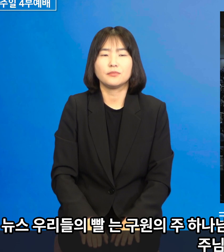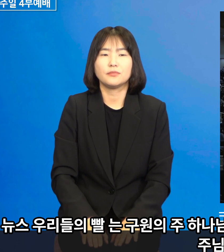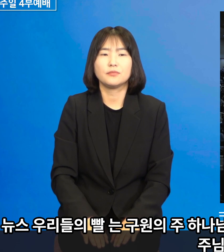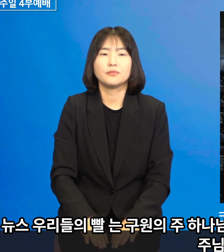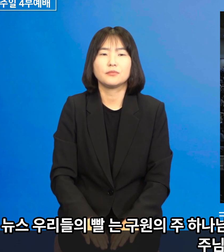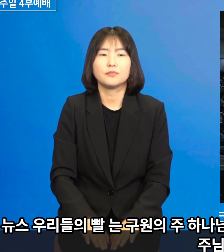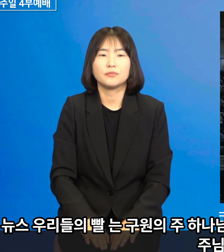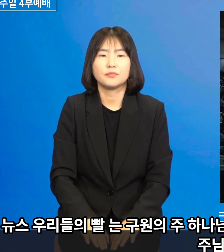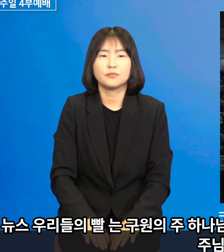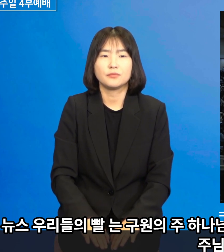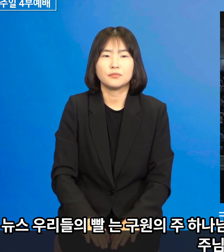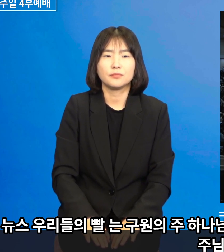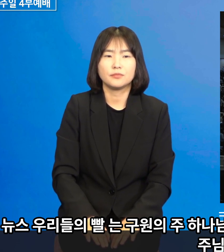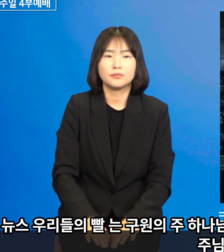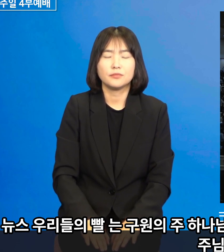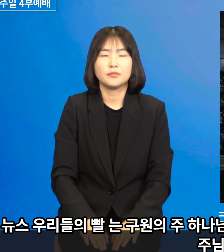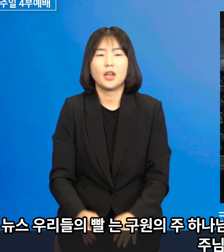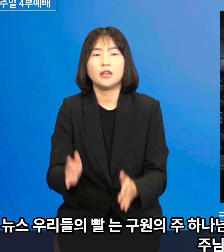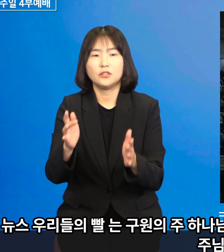예수